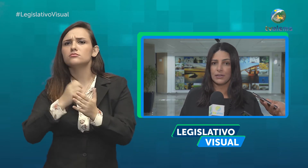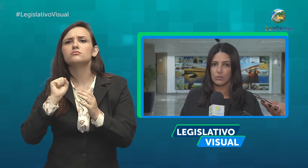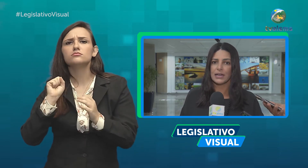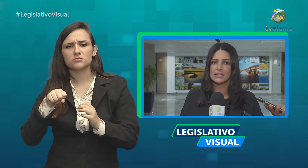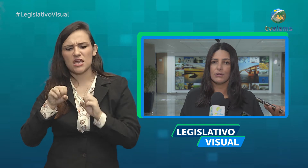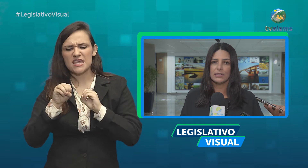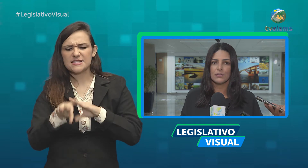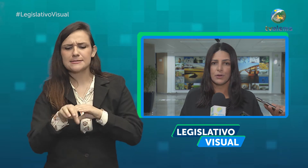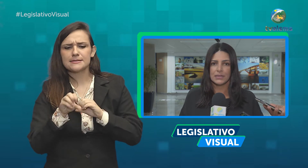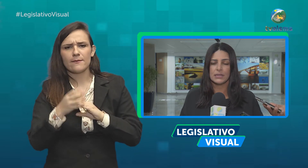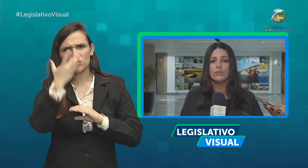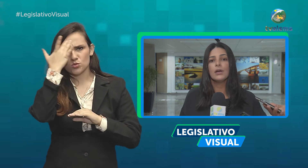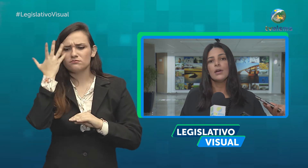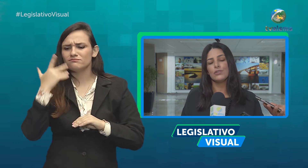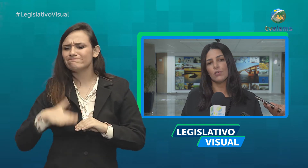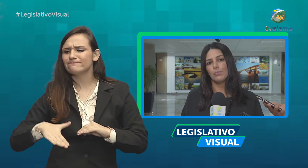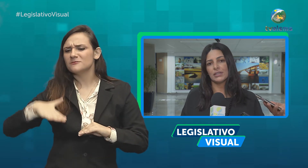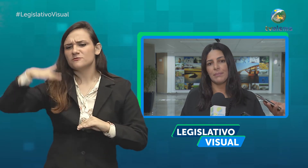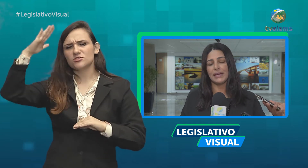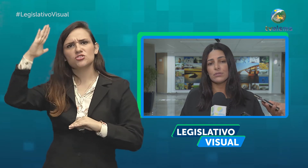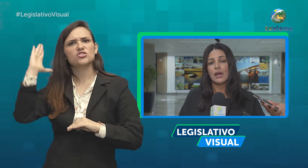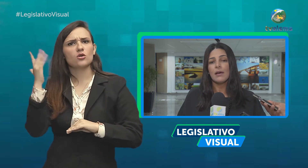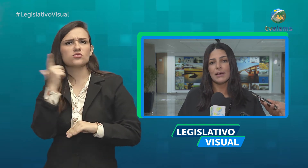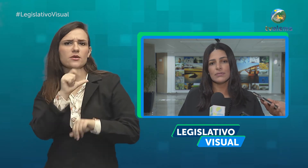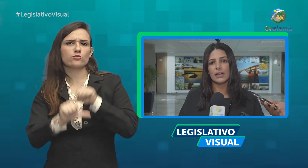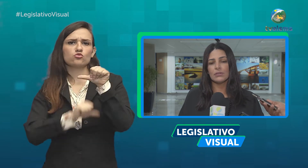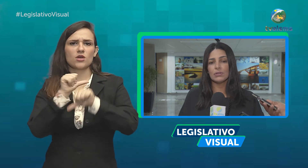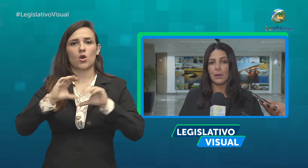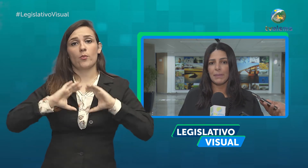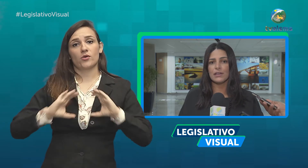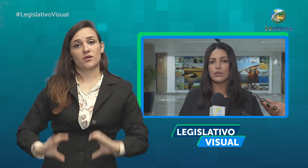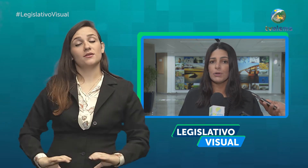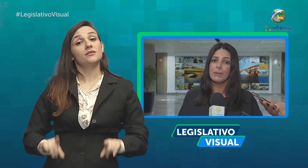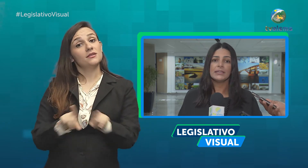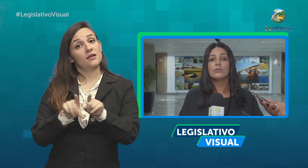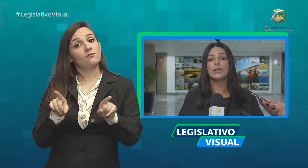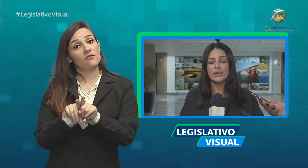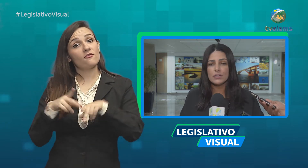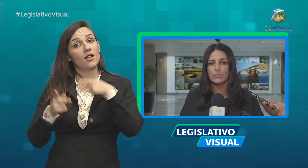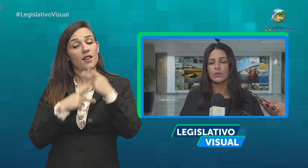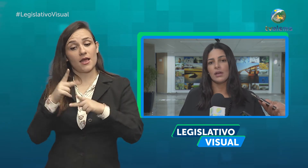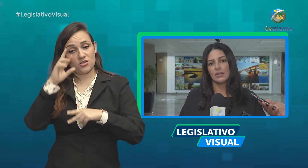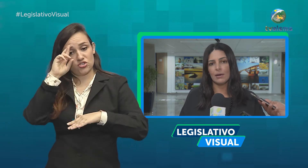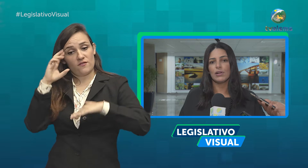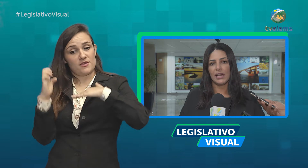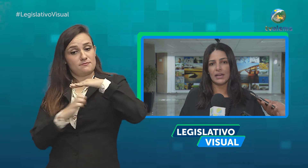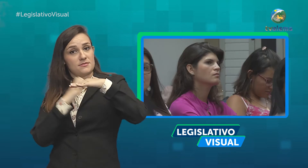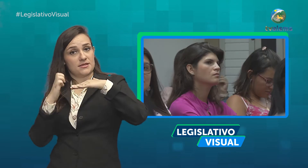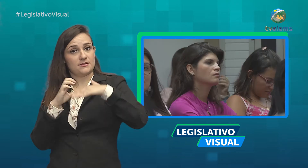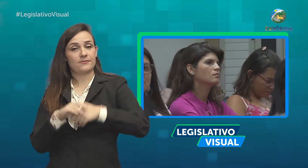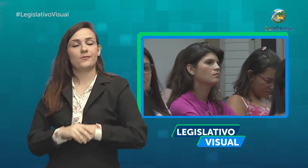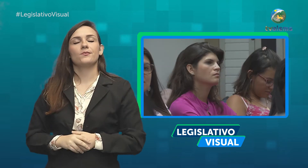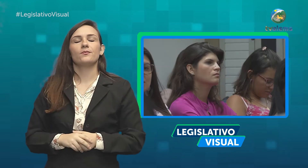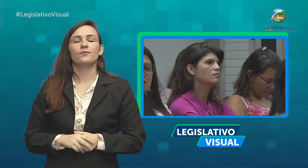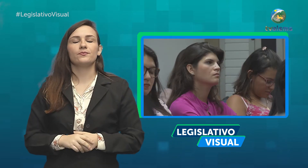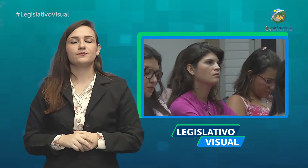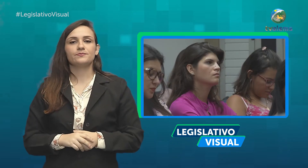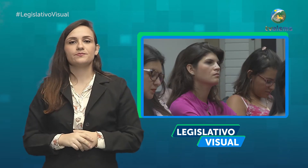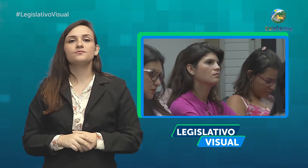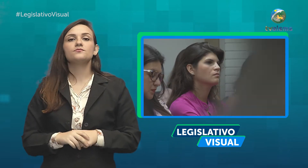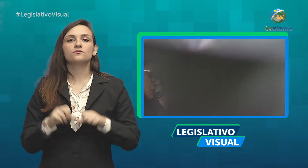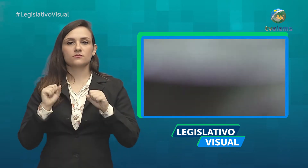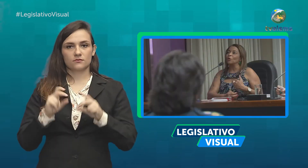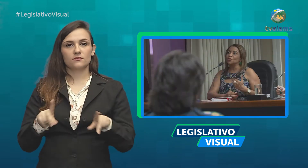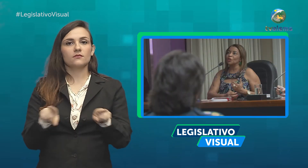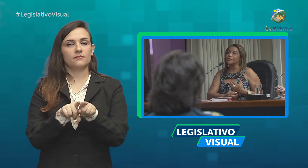poder da educação, na transformação de comportamentos, mas falando também sobre o empreendedorismo da mulher. Como outro destaque da